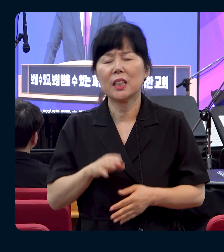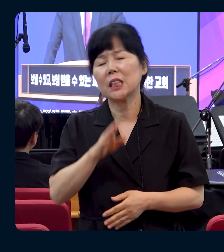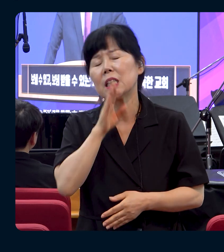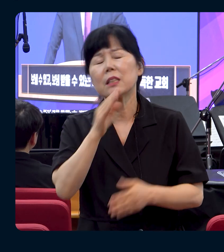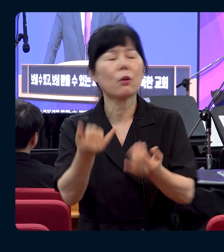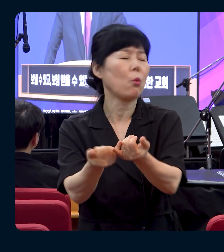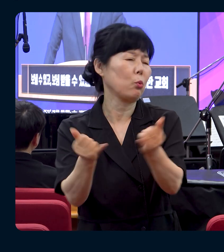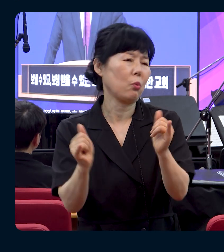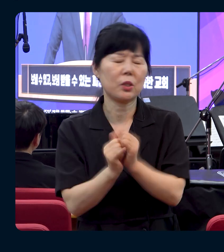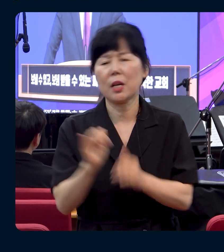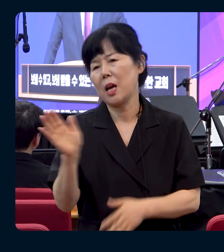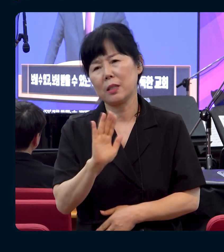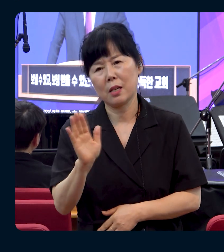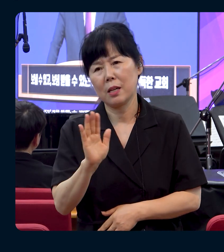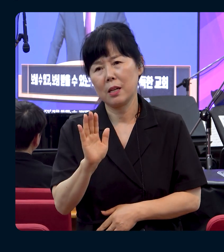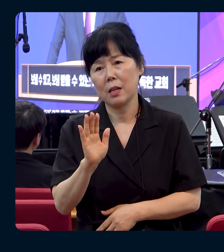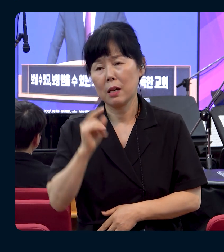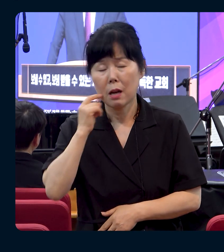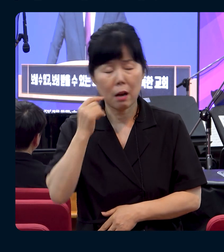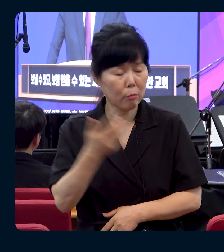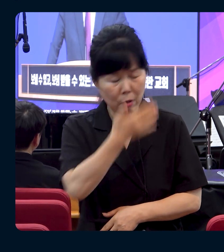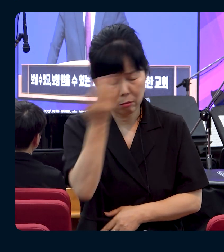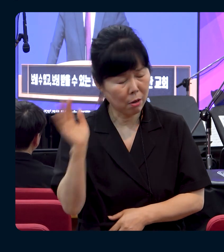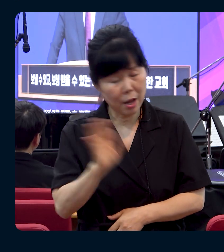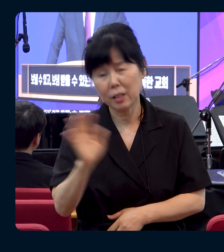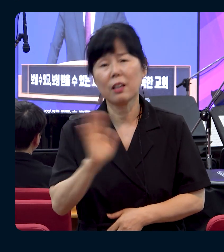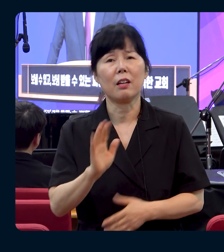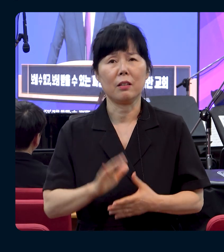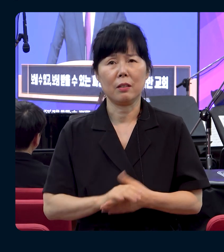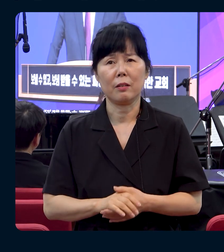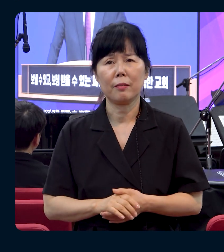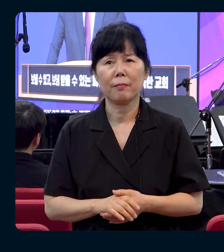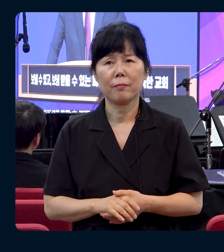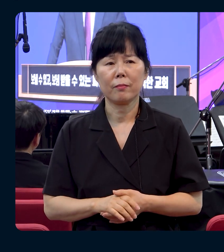막 아름답지 않아요.